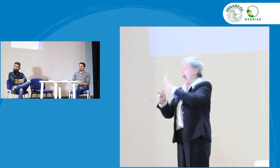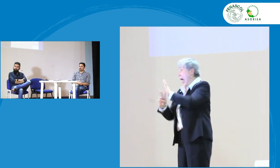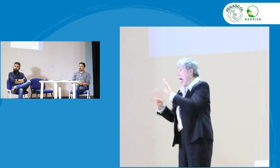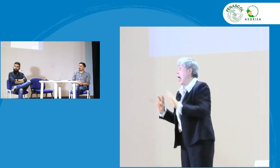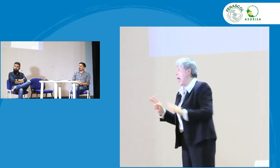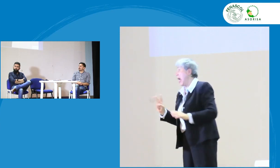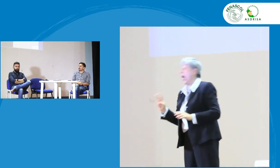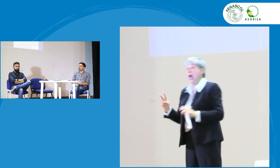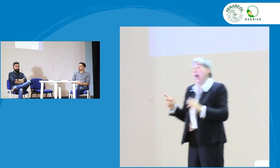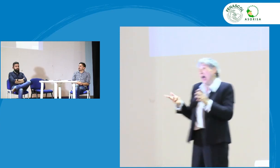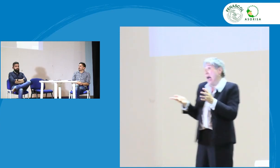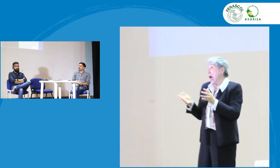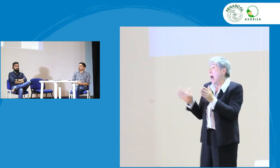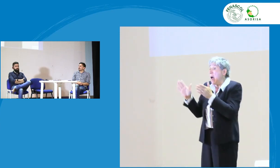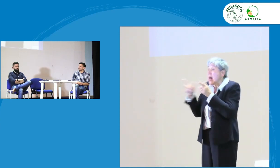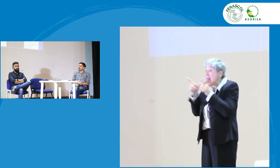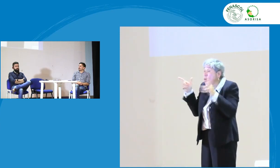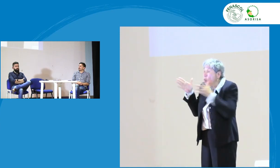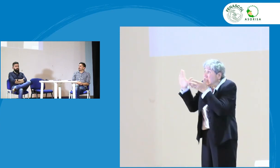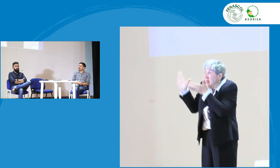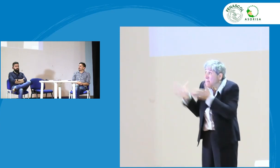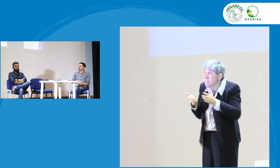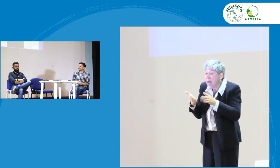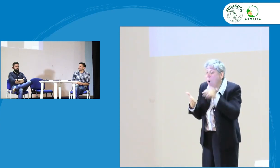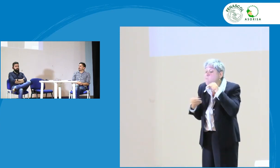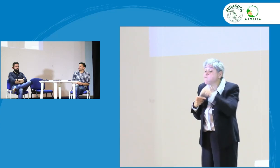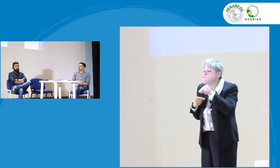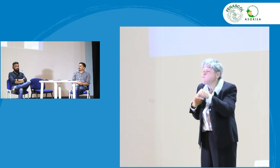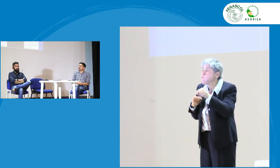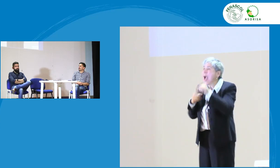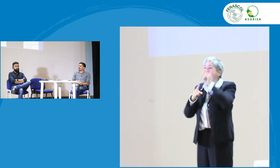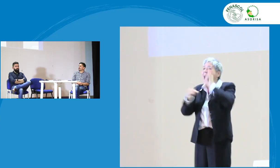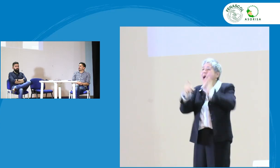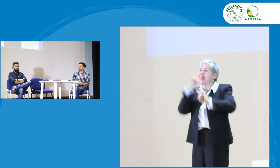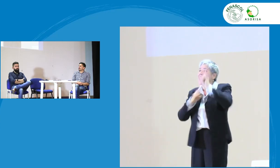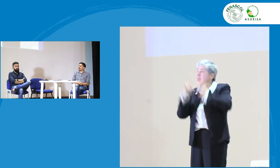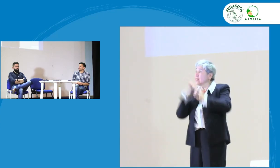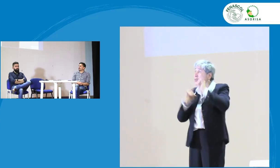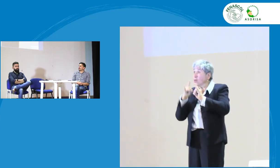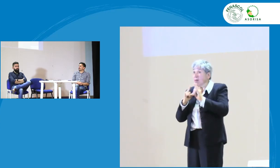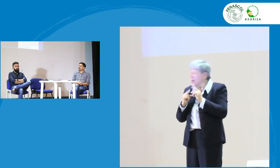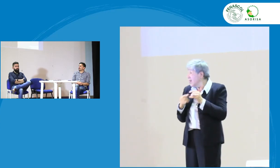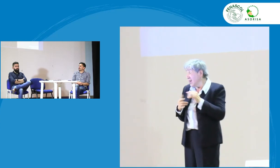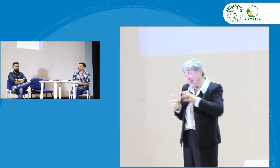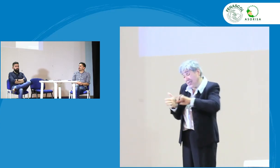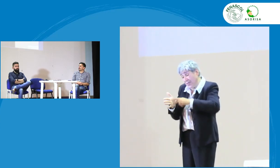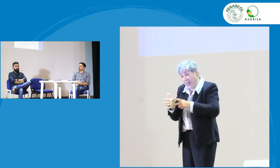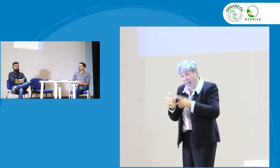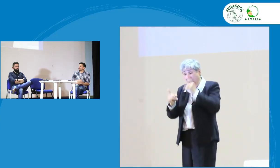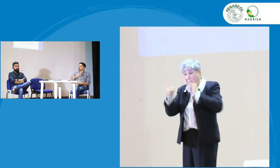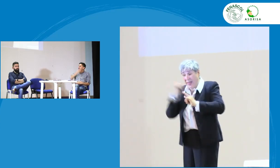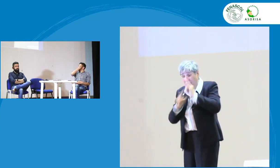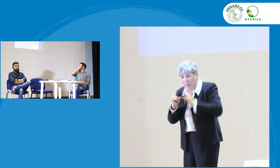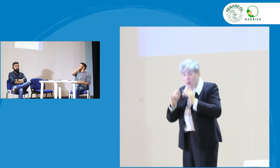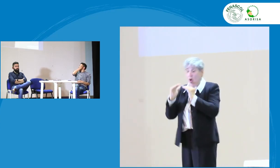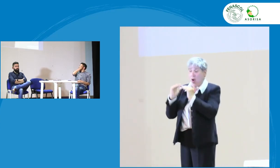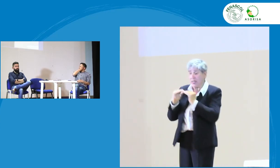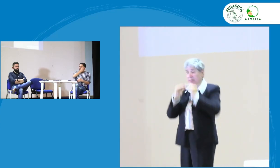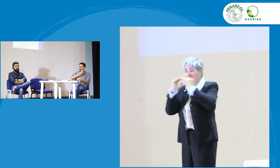Ah, ok, sí. Bueno, en cuanto a la planeación lingüística y que ahí hablamos de la adquisición. Bueno, estamos